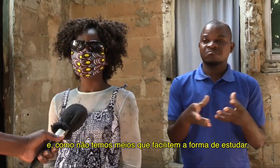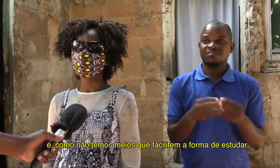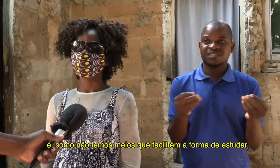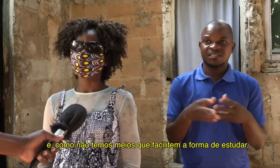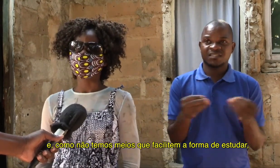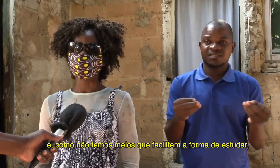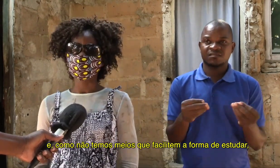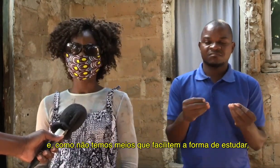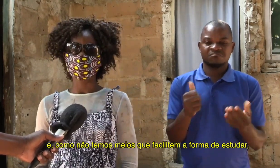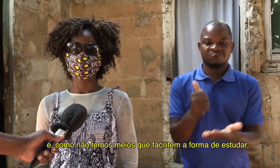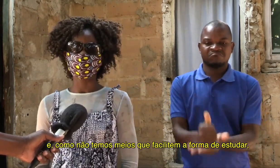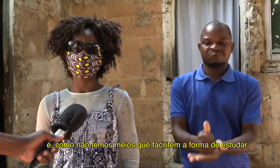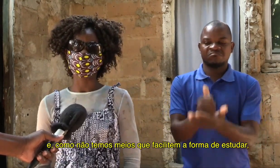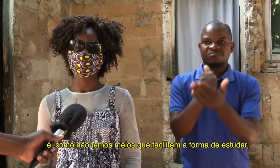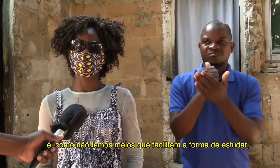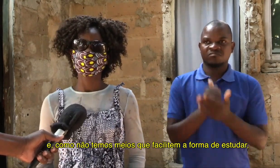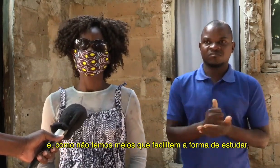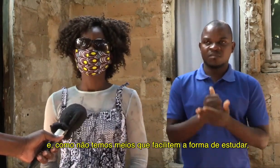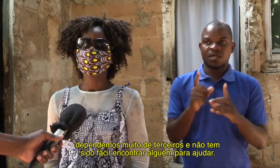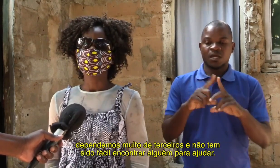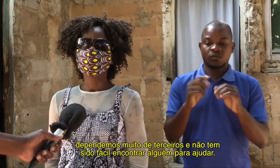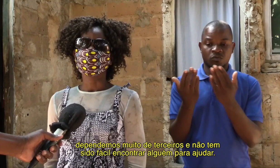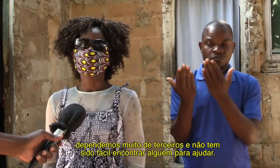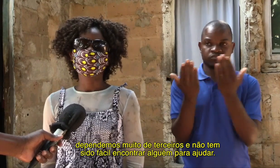facilitem a maneira de estudar.